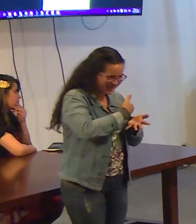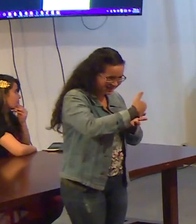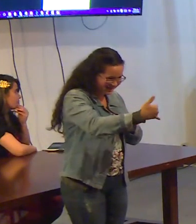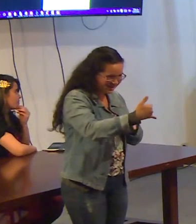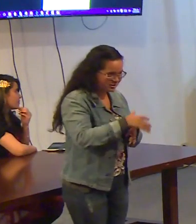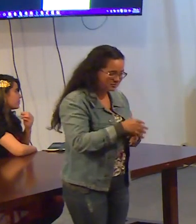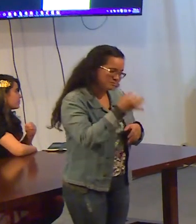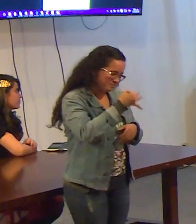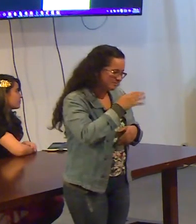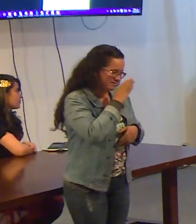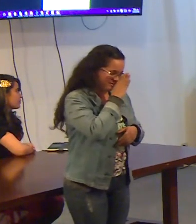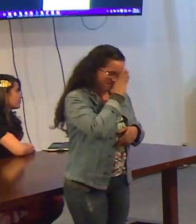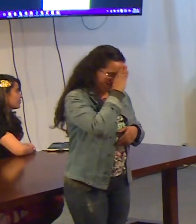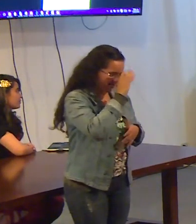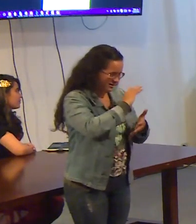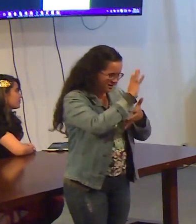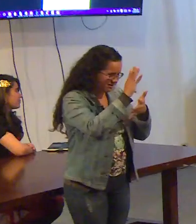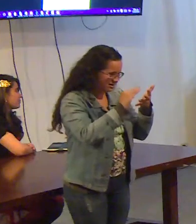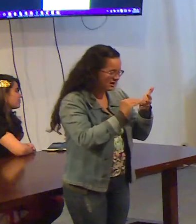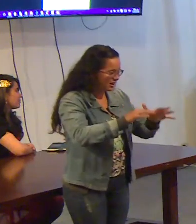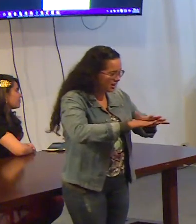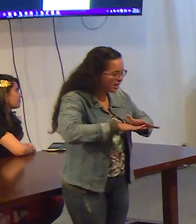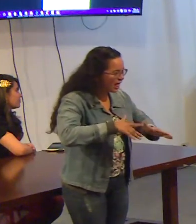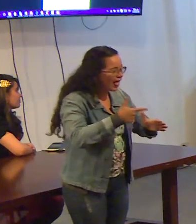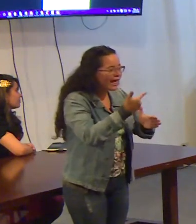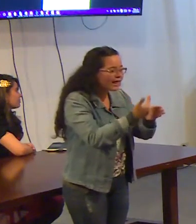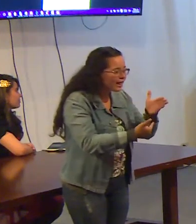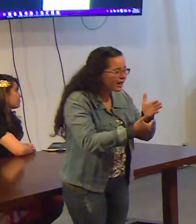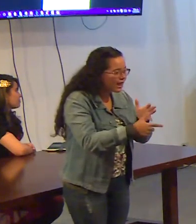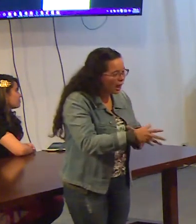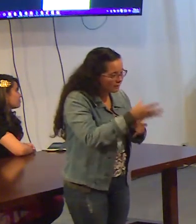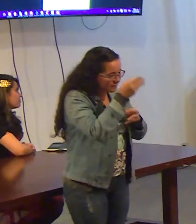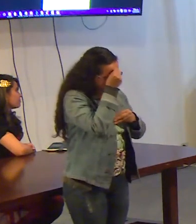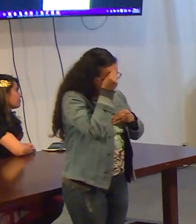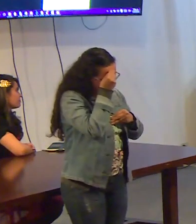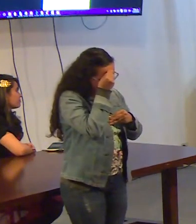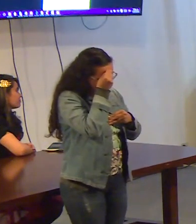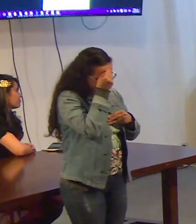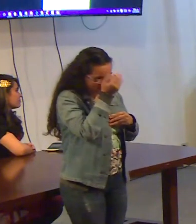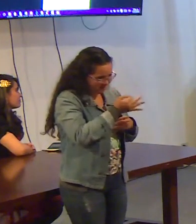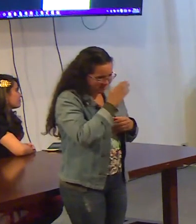Siempre ha sido costumbre como concluir el espacio diciendo qué aprendimos. Entonces,